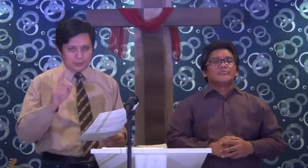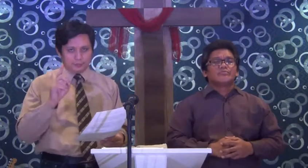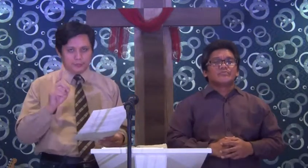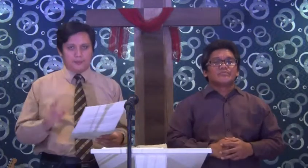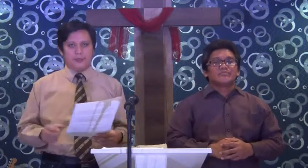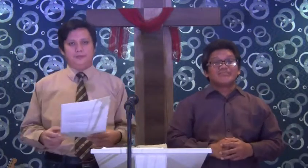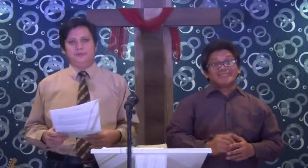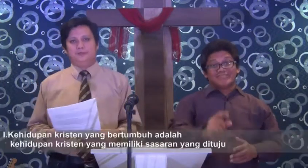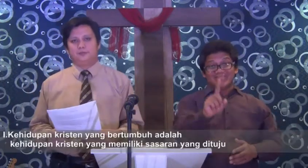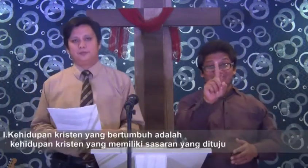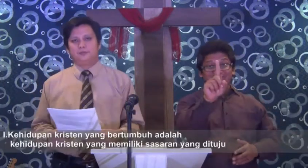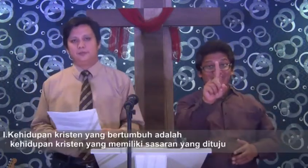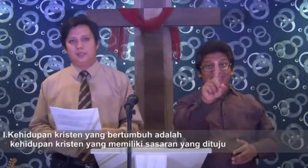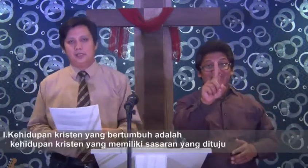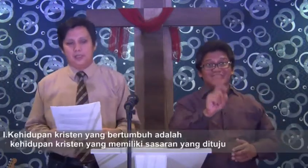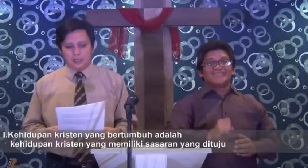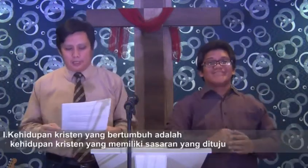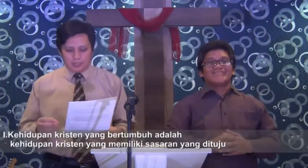Yang pertama,